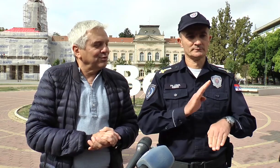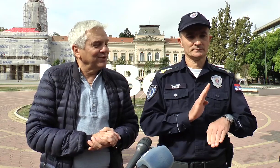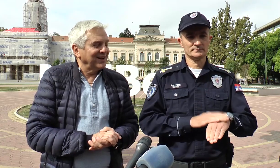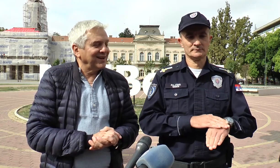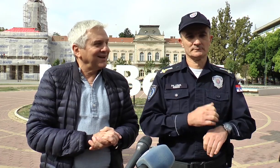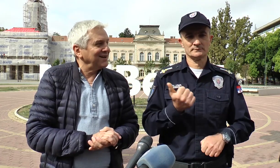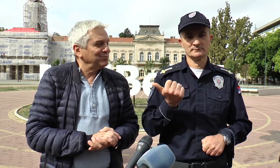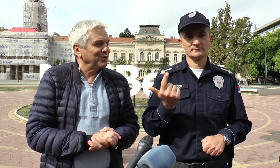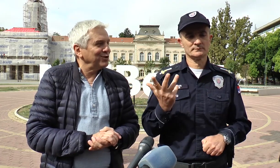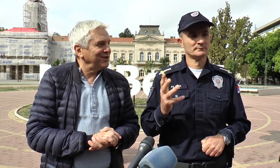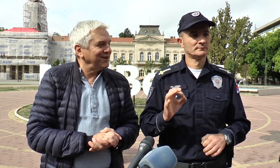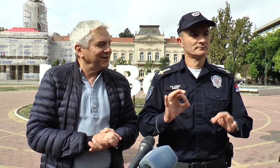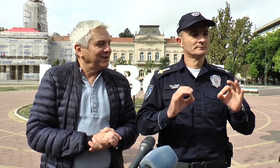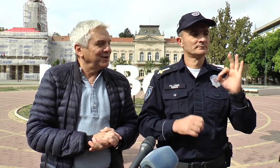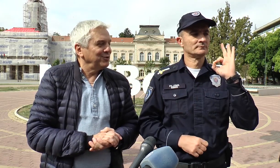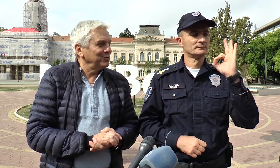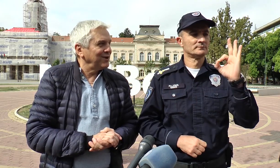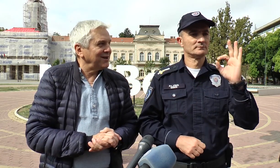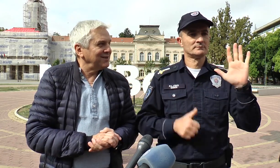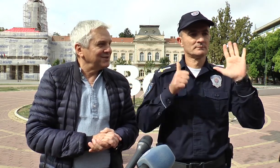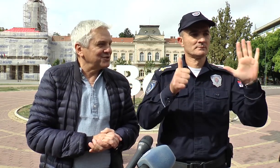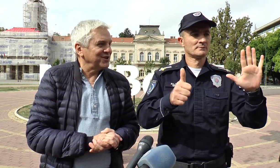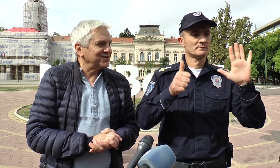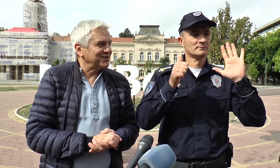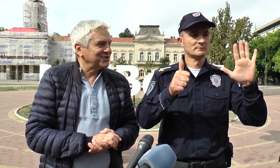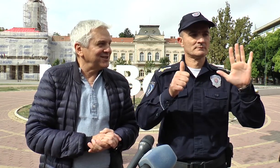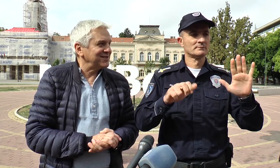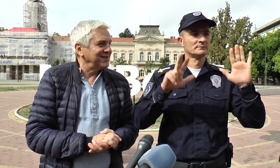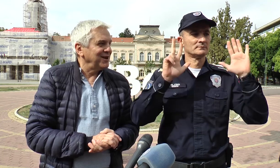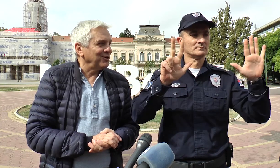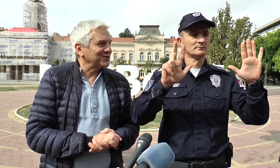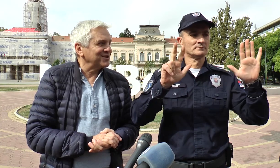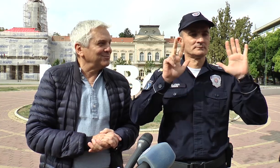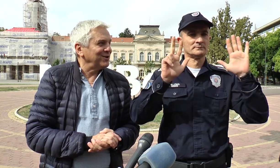Küldjenek üzenetet a 066-88